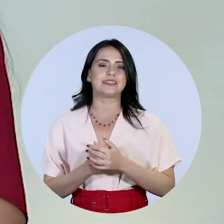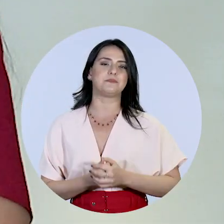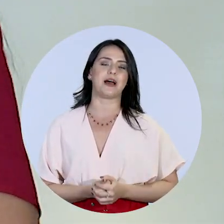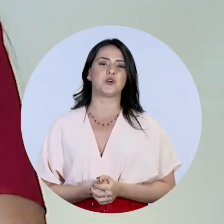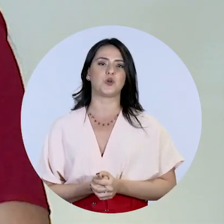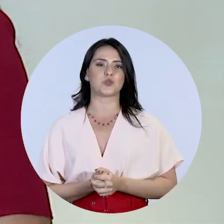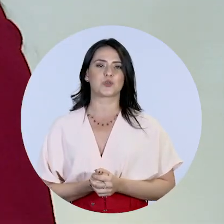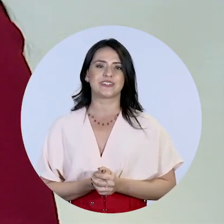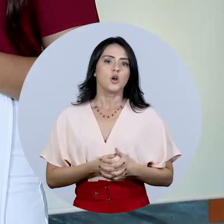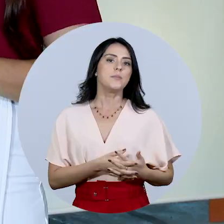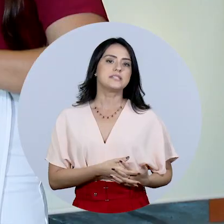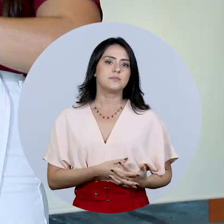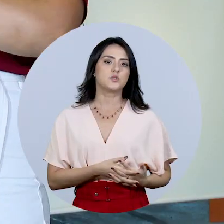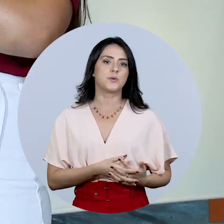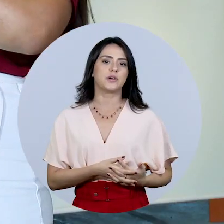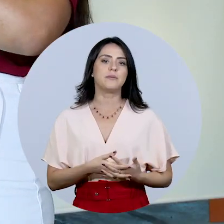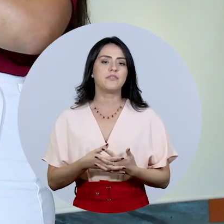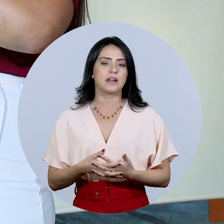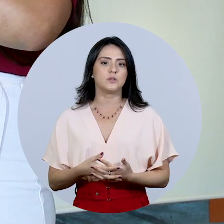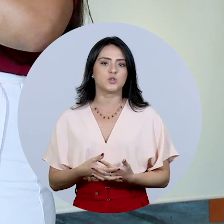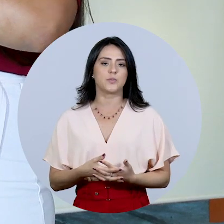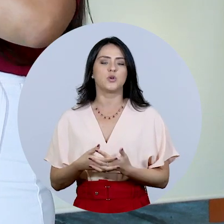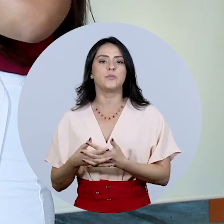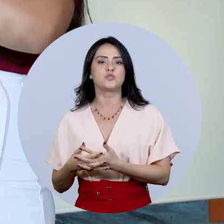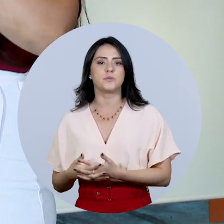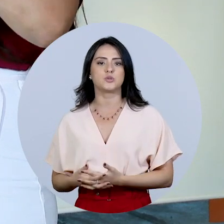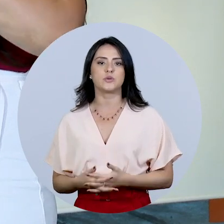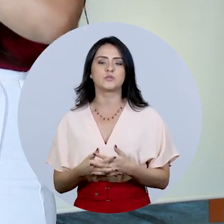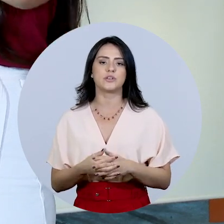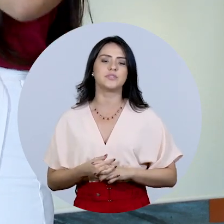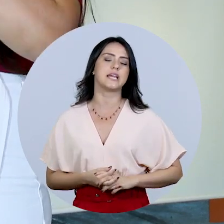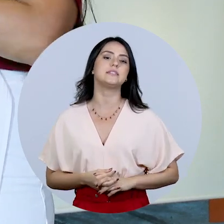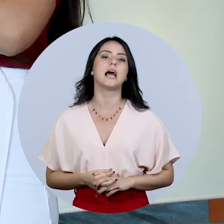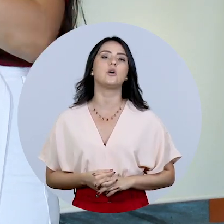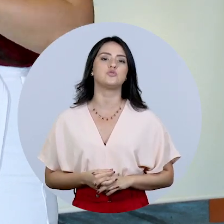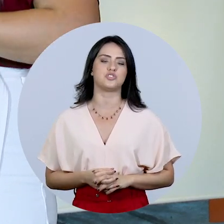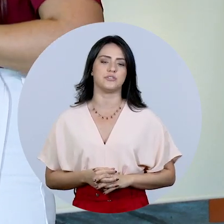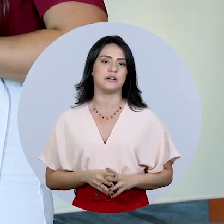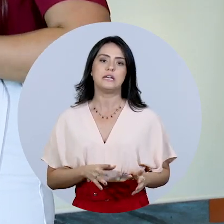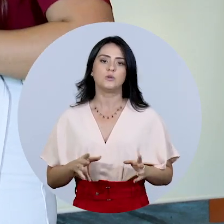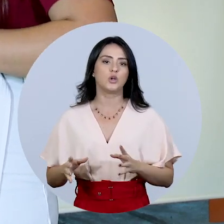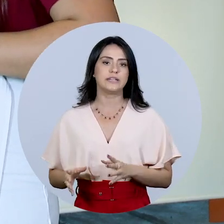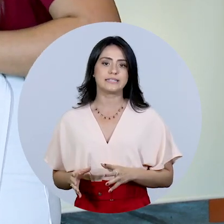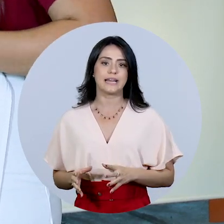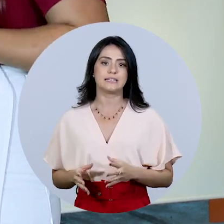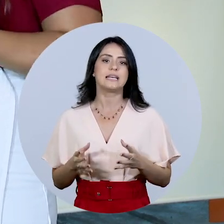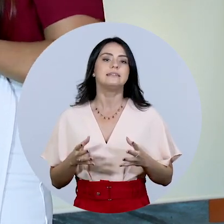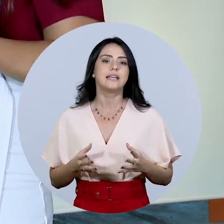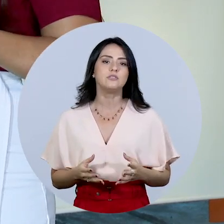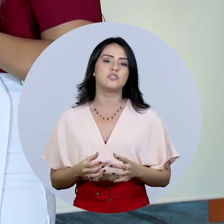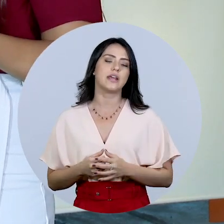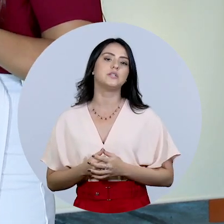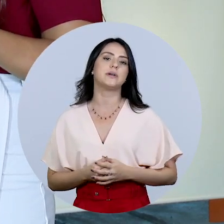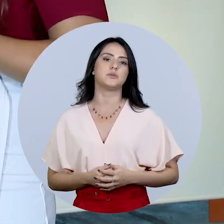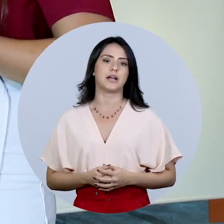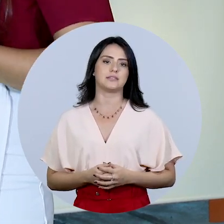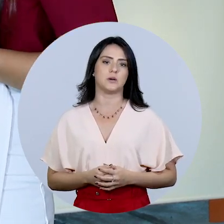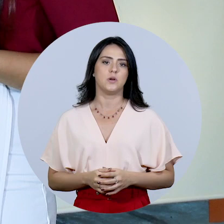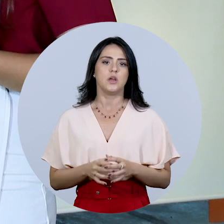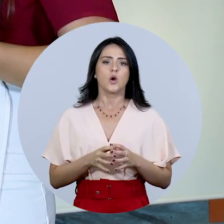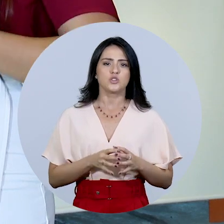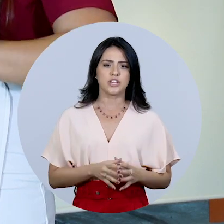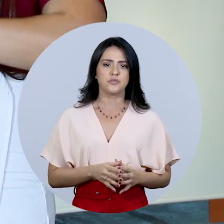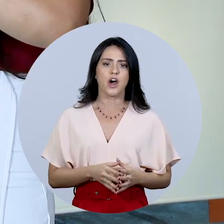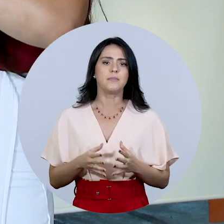por participar conosco. Começamos o programa falando sobre o número de pessoas com deficiência auditiva. Todas elas têm direito à